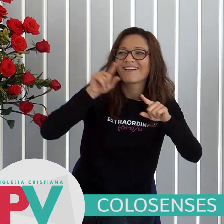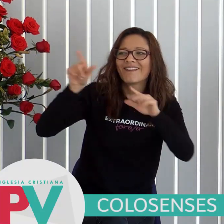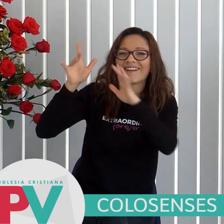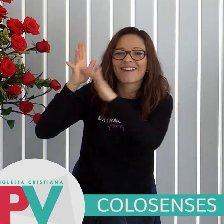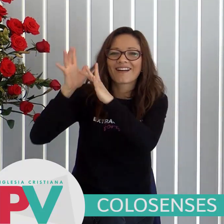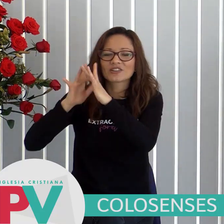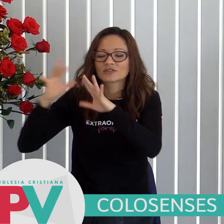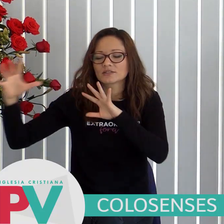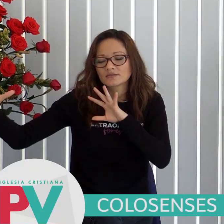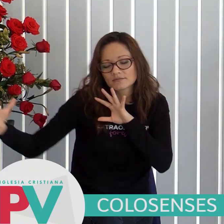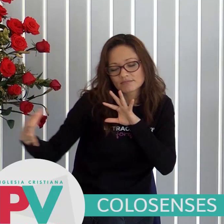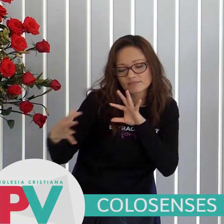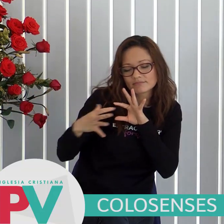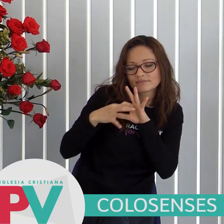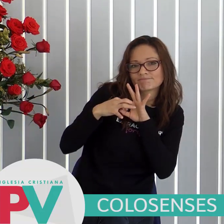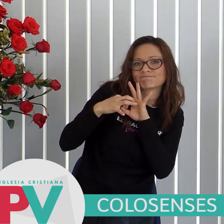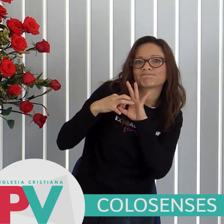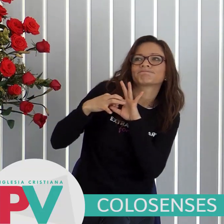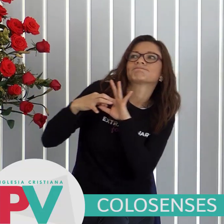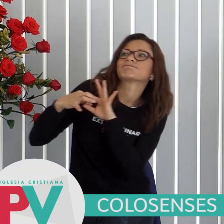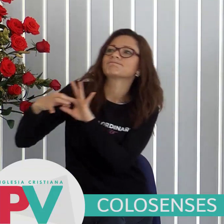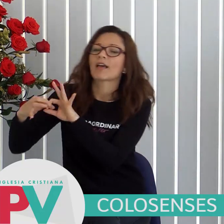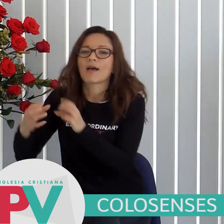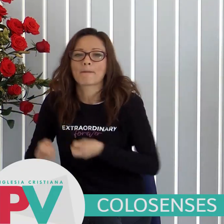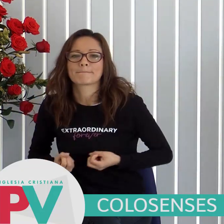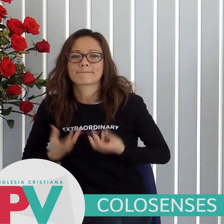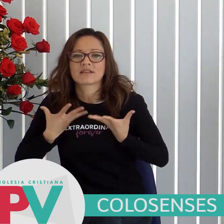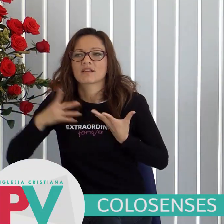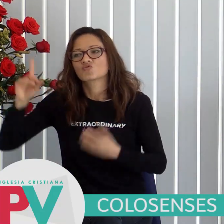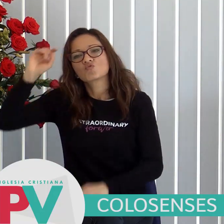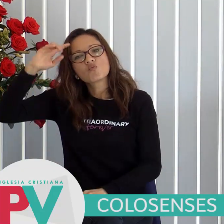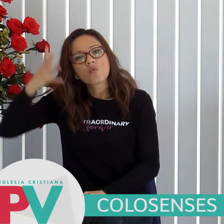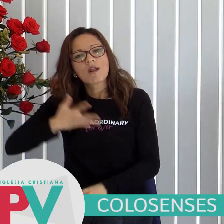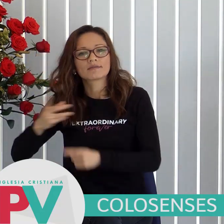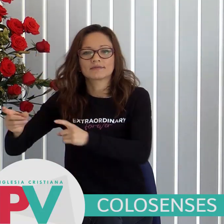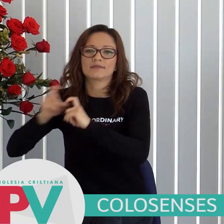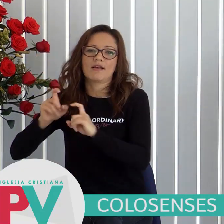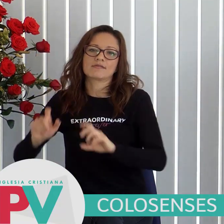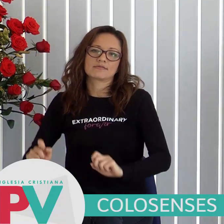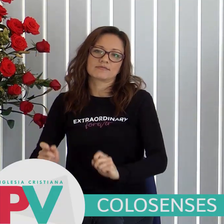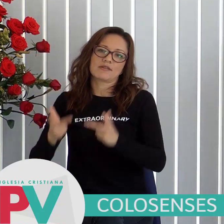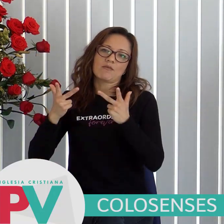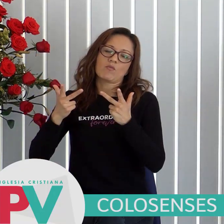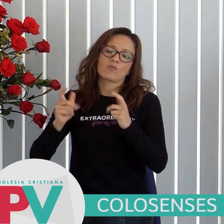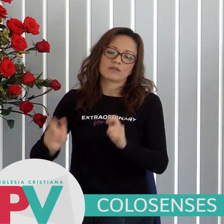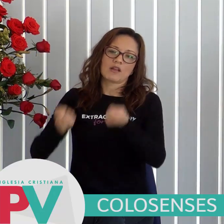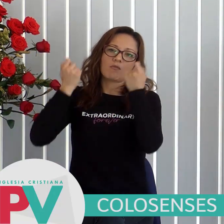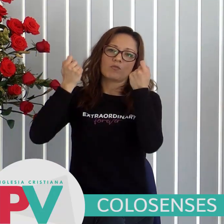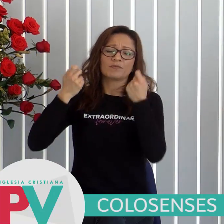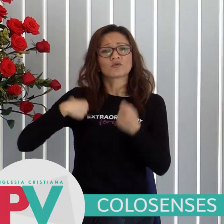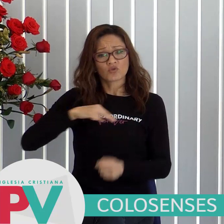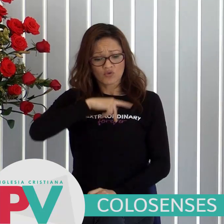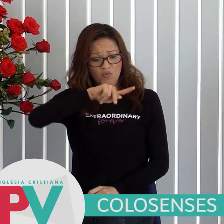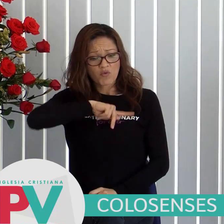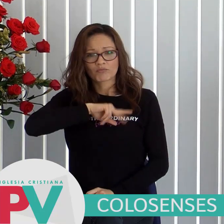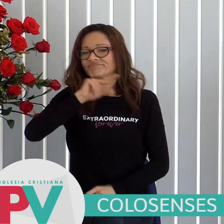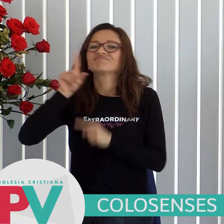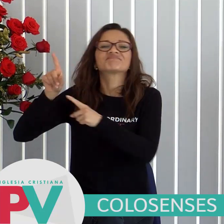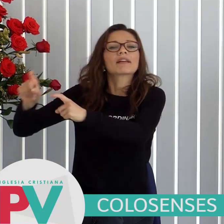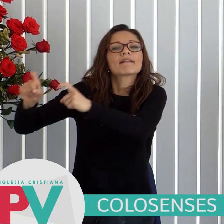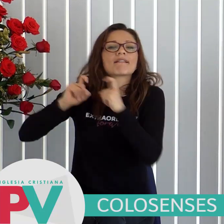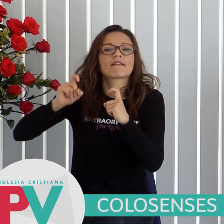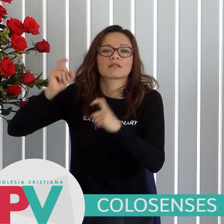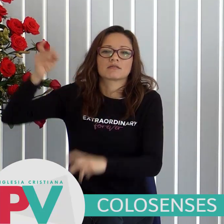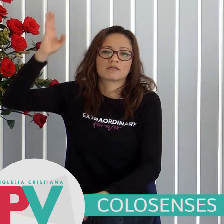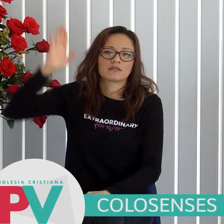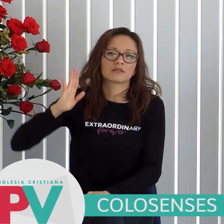con Cristo, por gracia sois salvos. Y no es de nosotros, es un regalo de